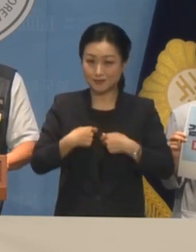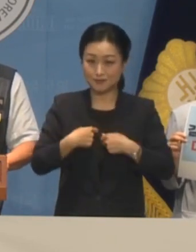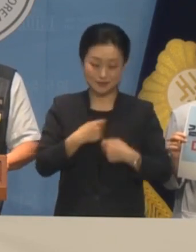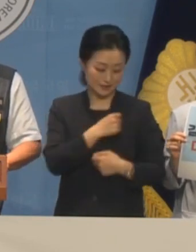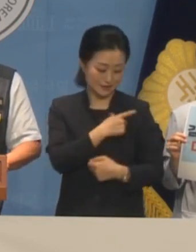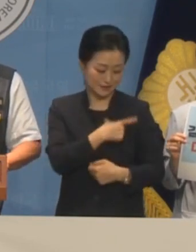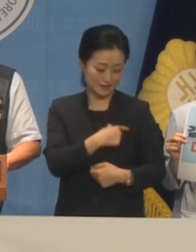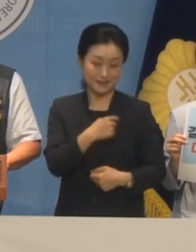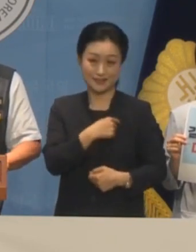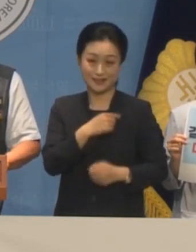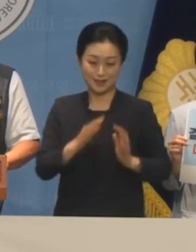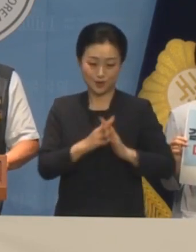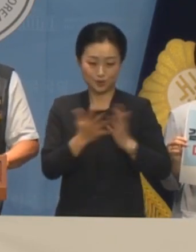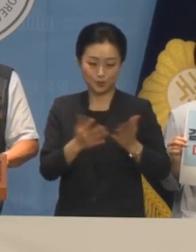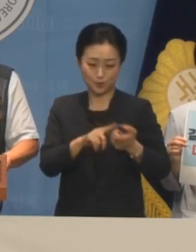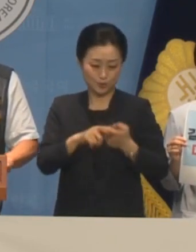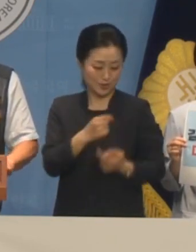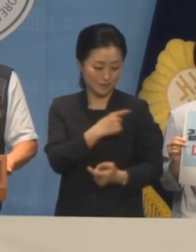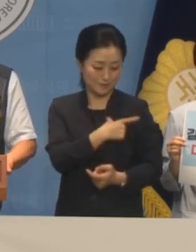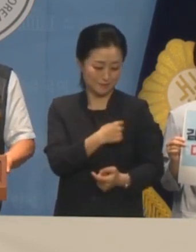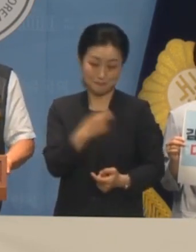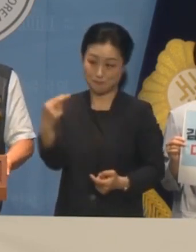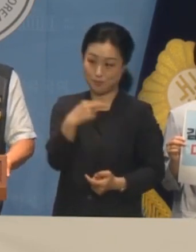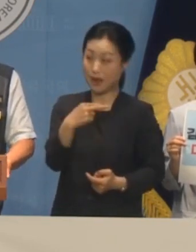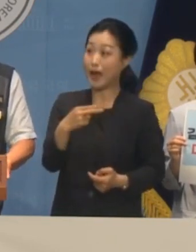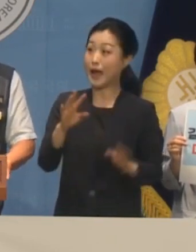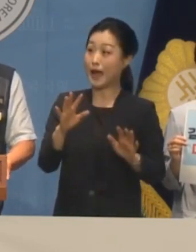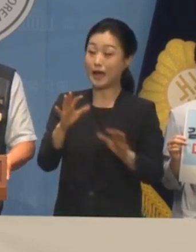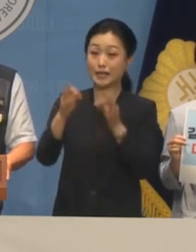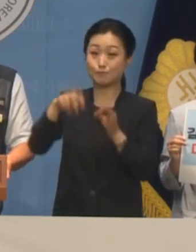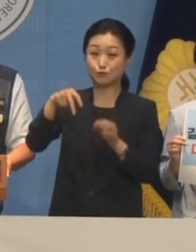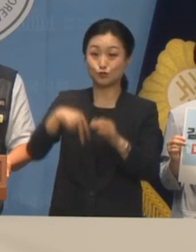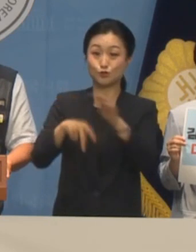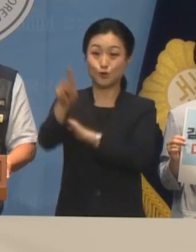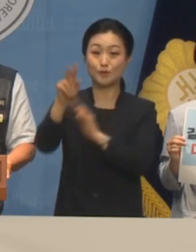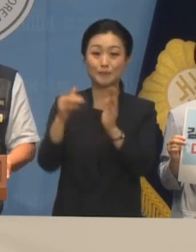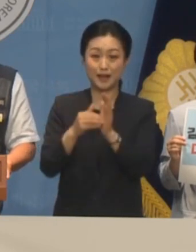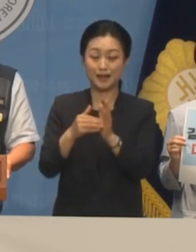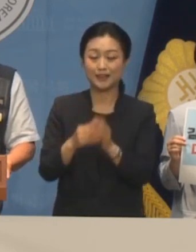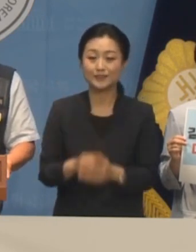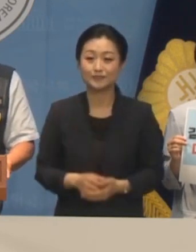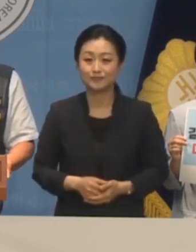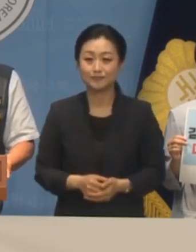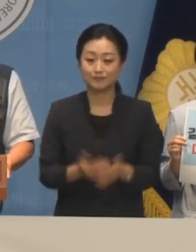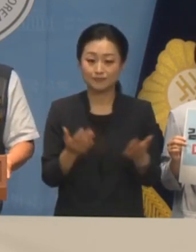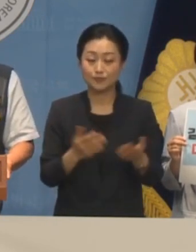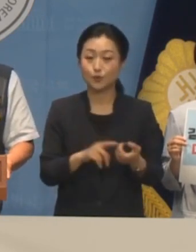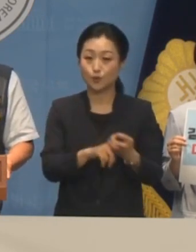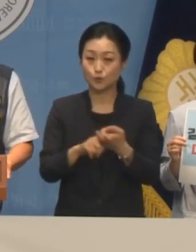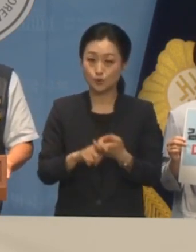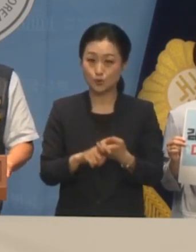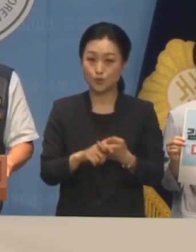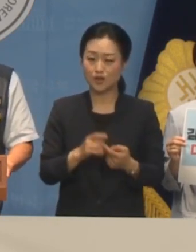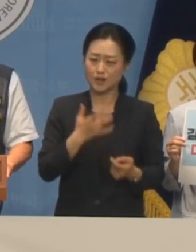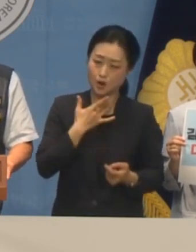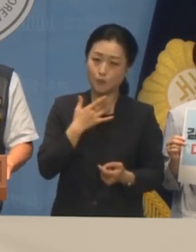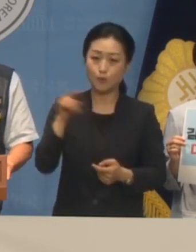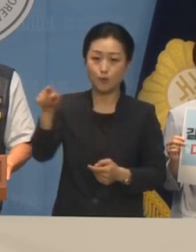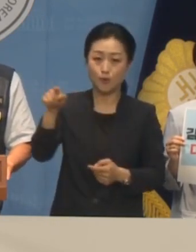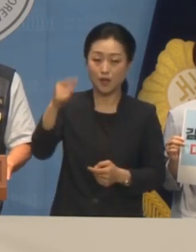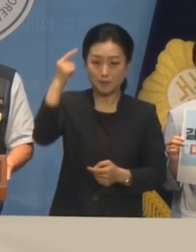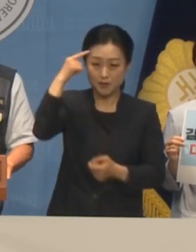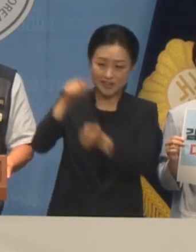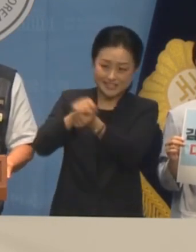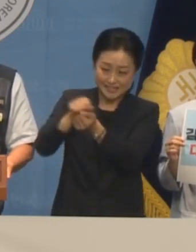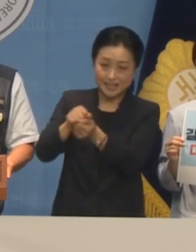건설노동 조합이란 글자가 새긴 걸 보더니 기급을 하고 내 빼듯이 내려가 대요 도조 회복으로 가득찬 본인의 머리부터